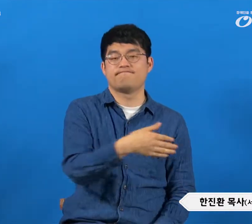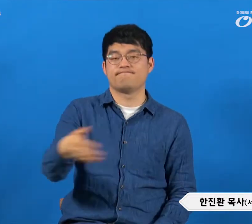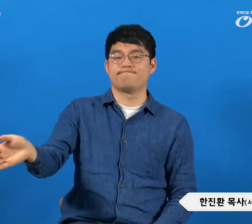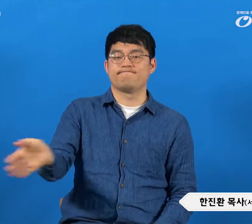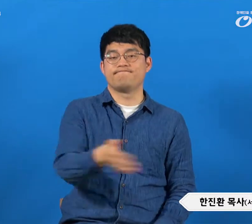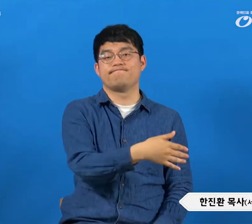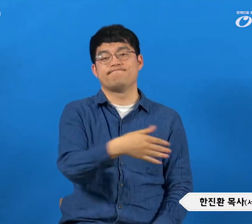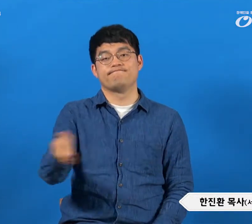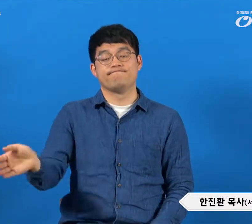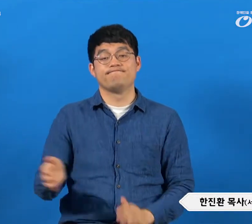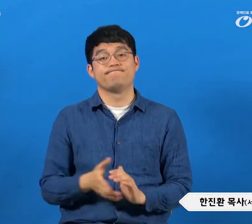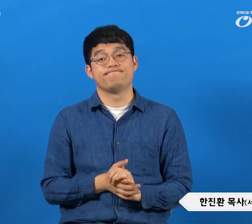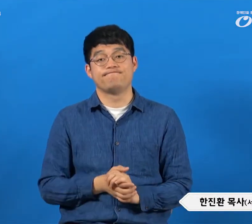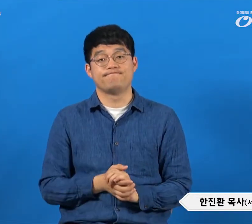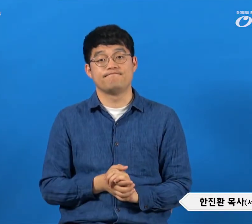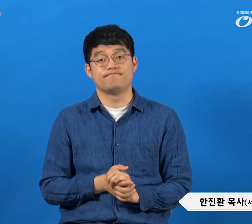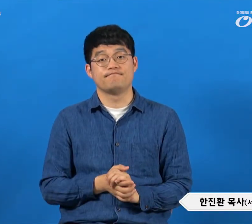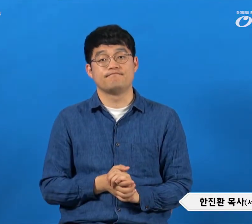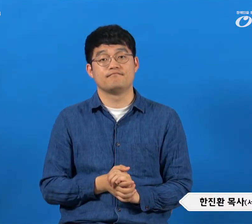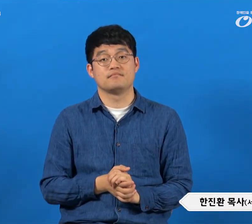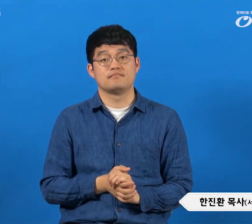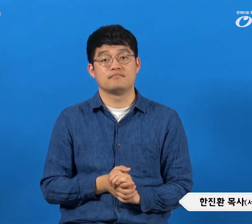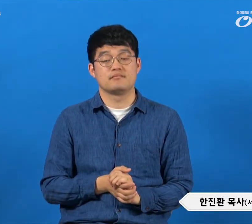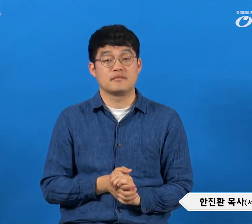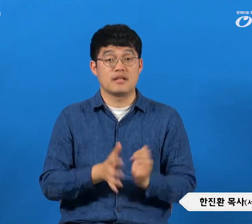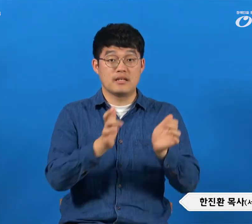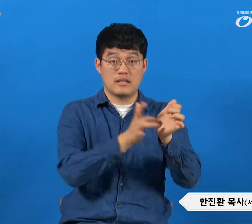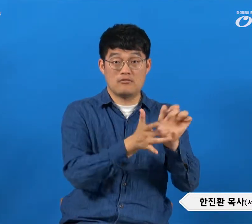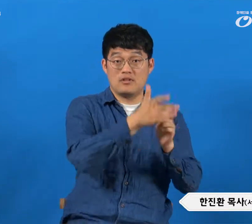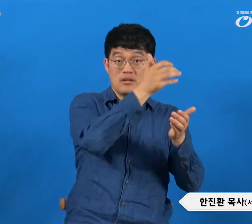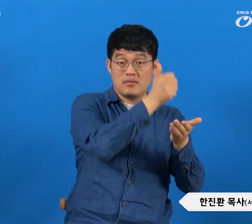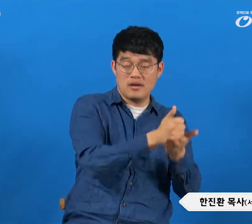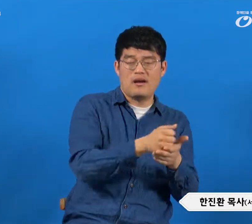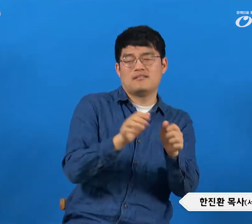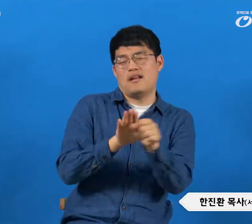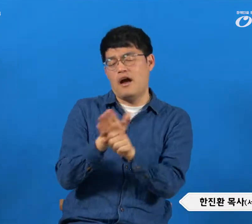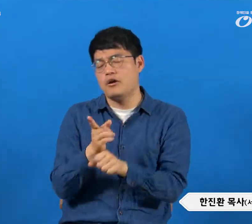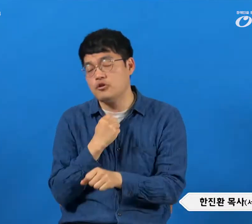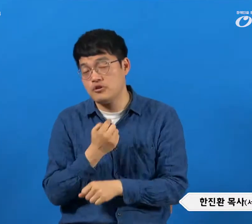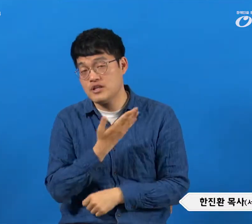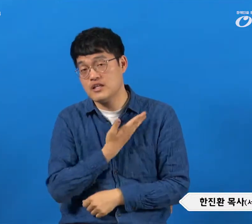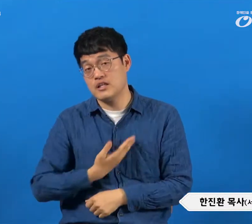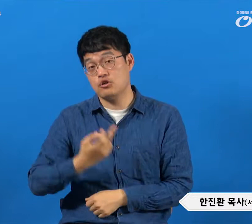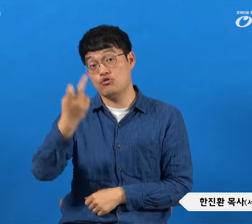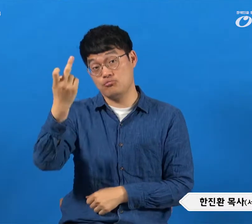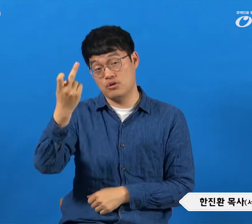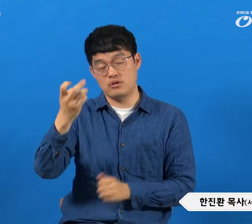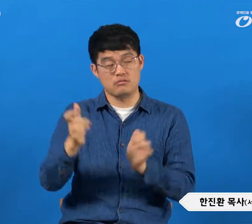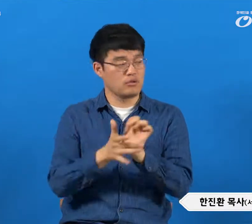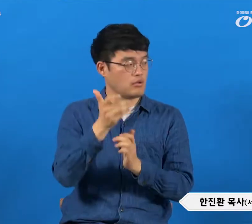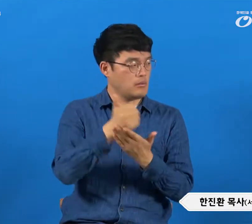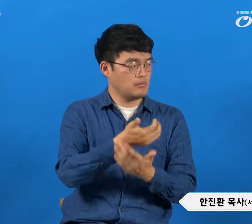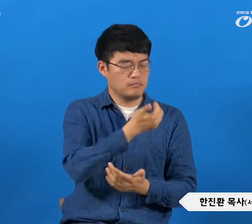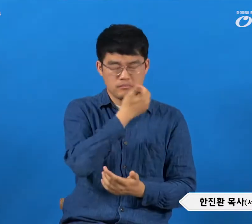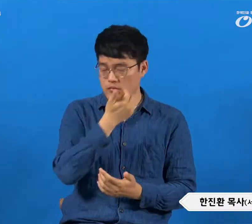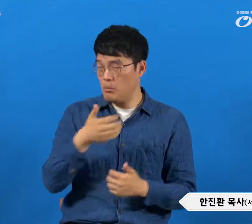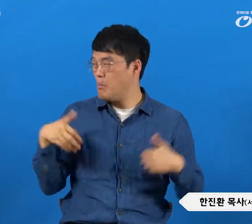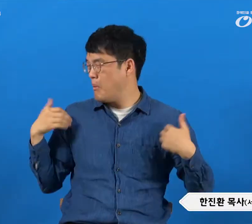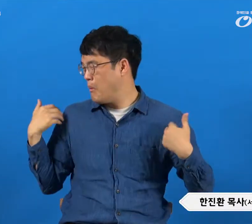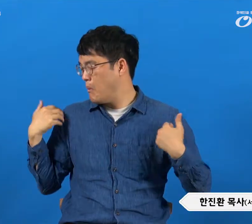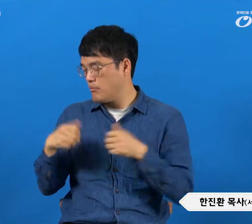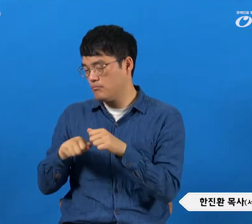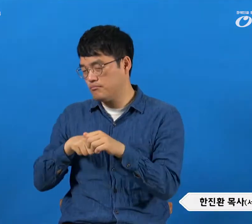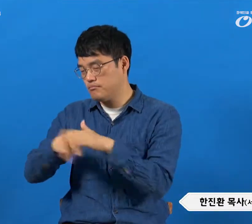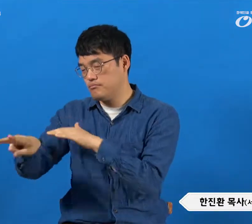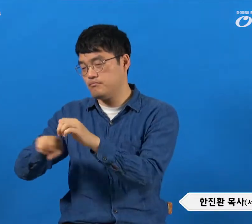단 한 사람도 없었습니다. 그렇게 주님이 사랑하시던 제자들은 예수님을 외면하고